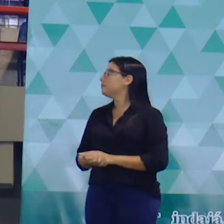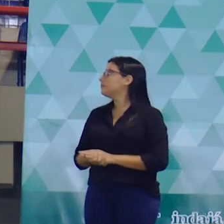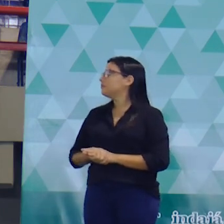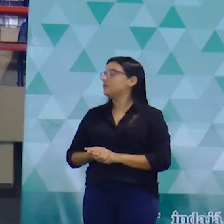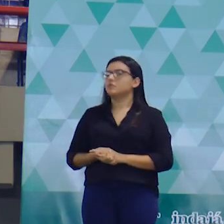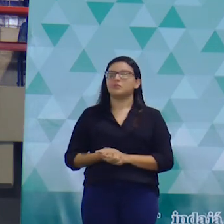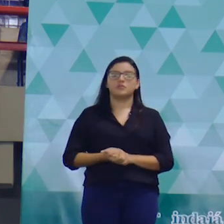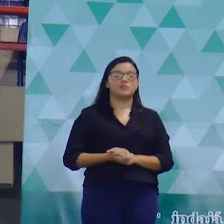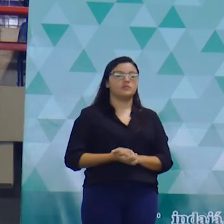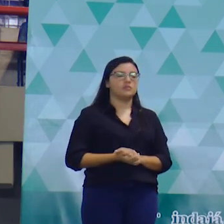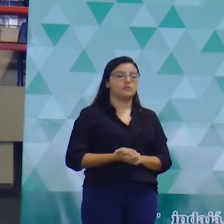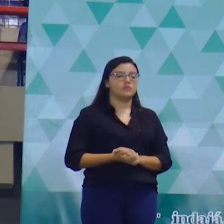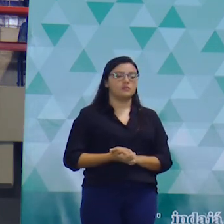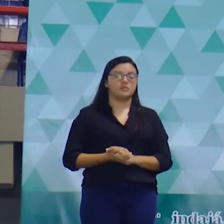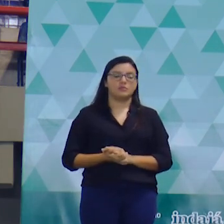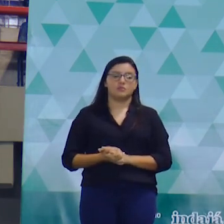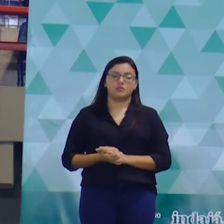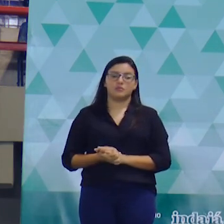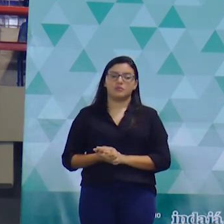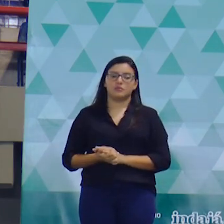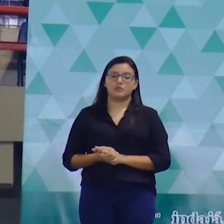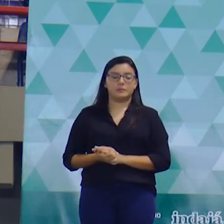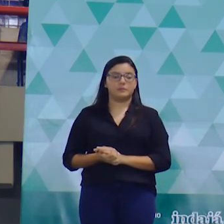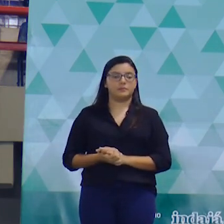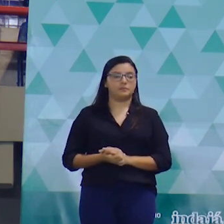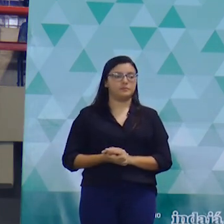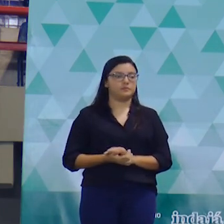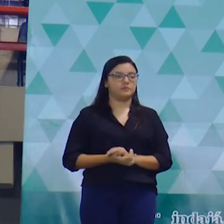Questão 2 de casa é a nossa próxima questão.